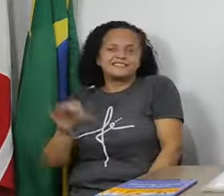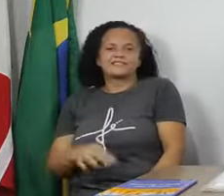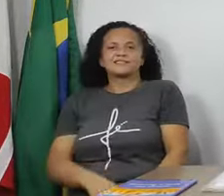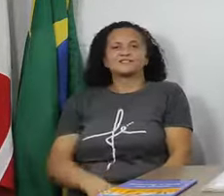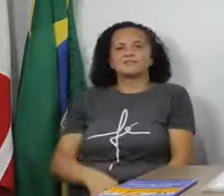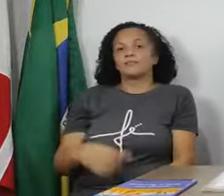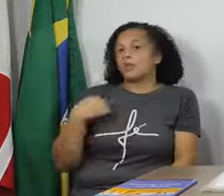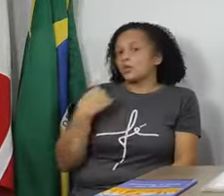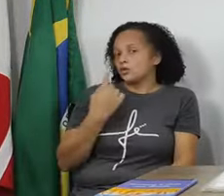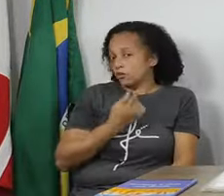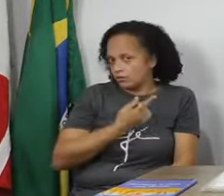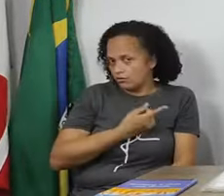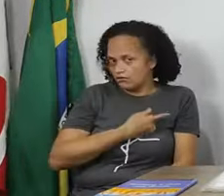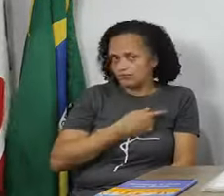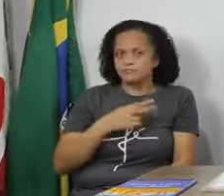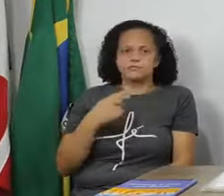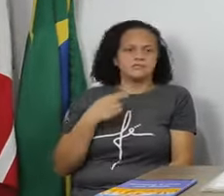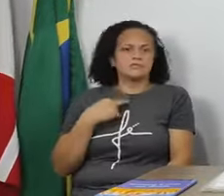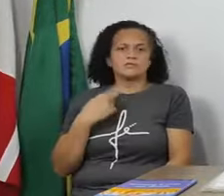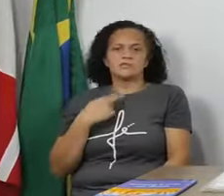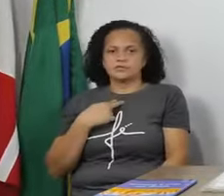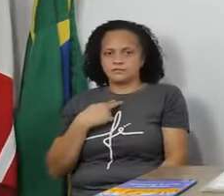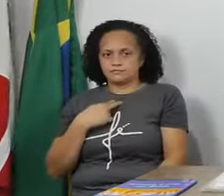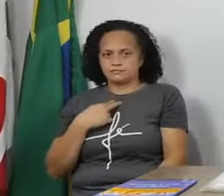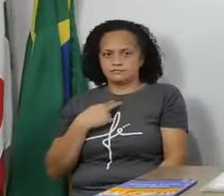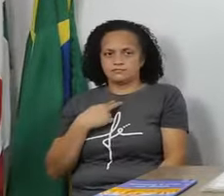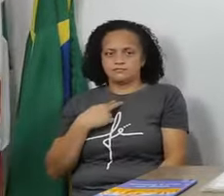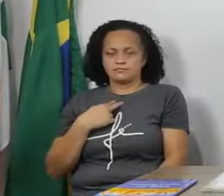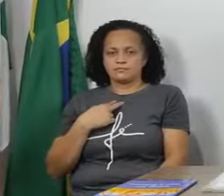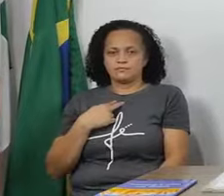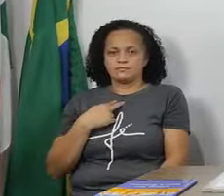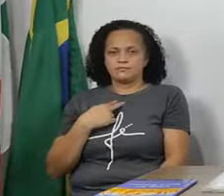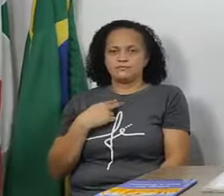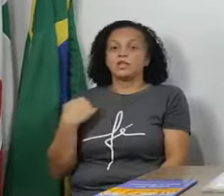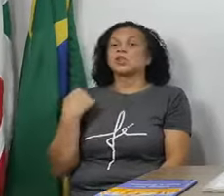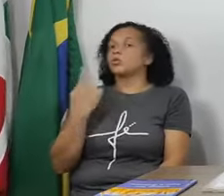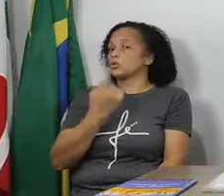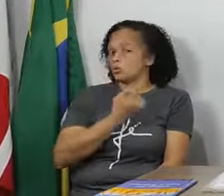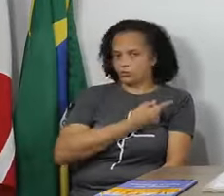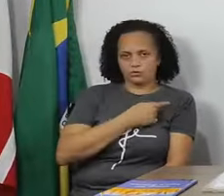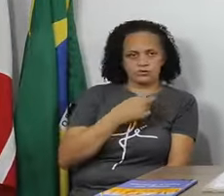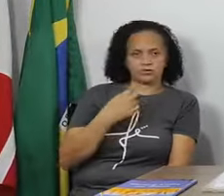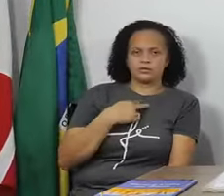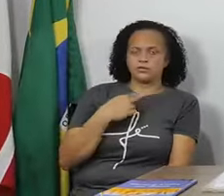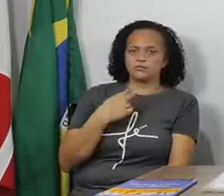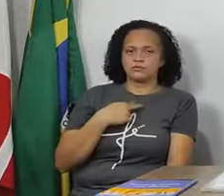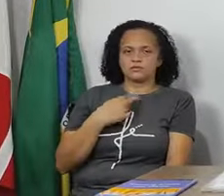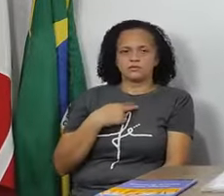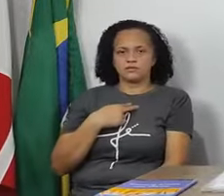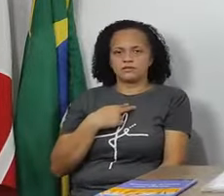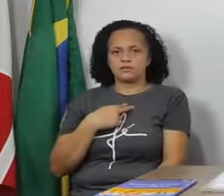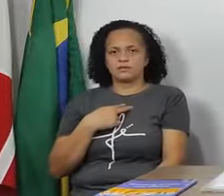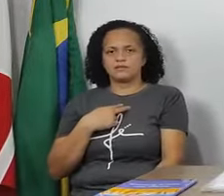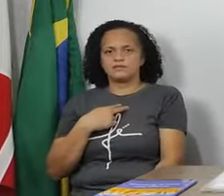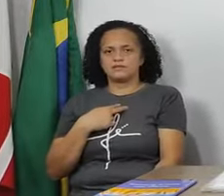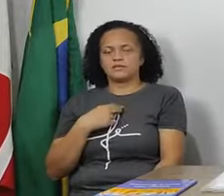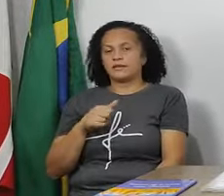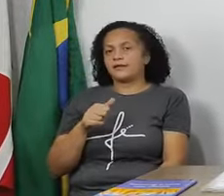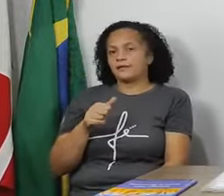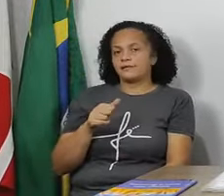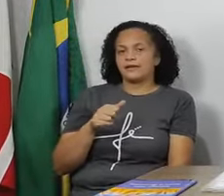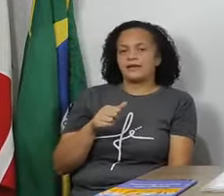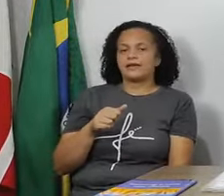Nós não podemos, grave isso, nós não podemos impedir que um